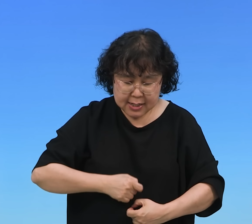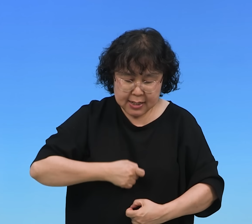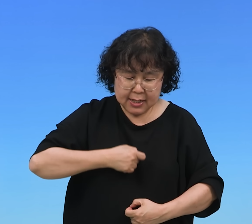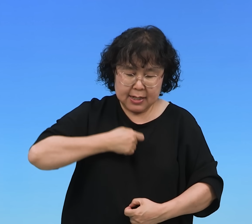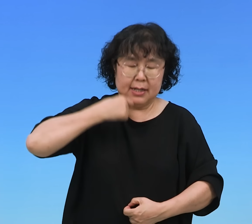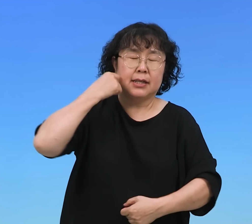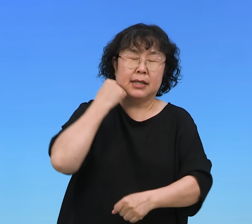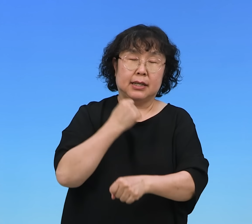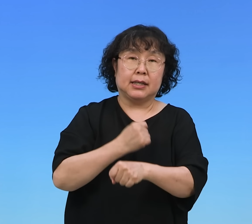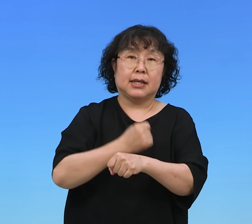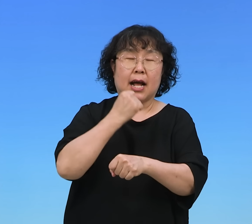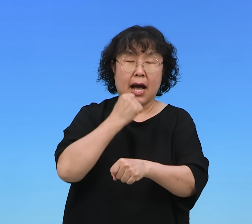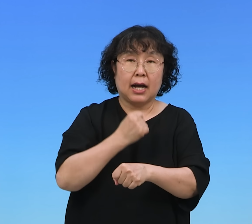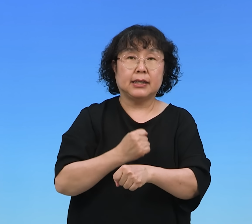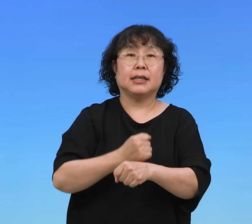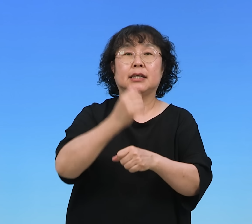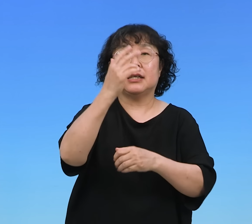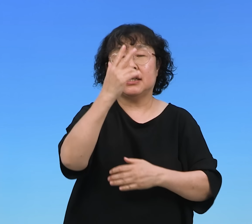신실하신 주,